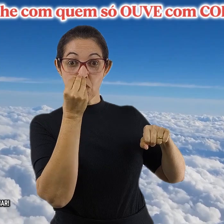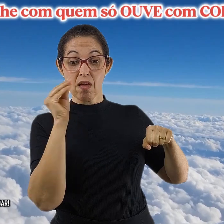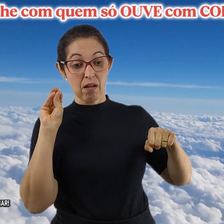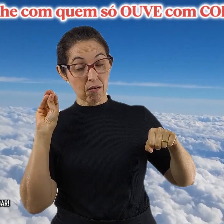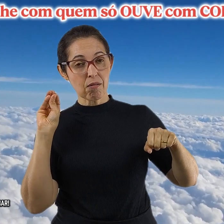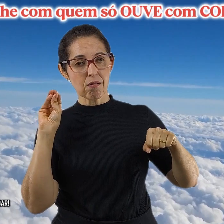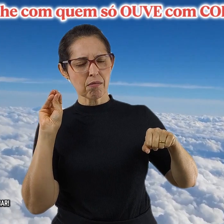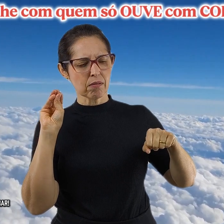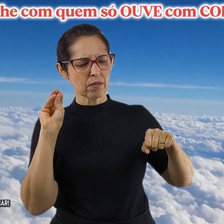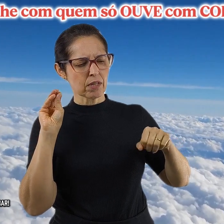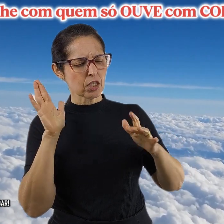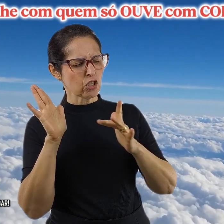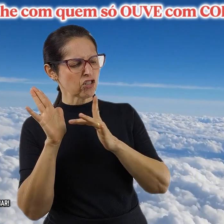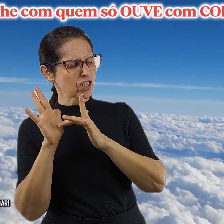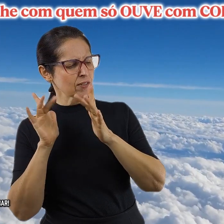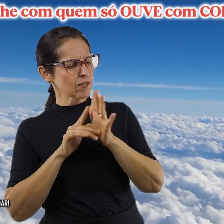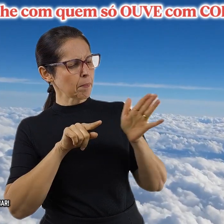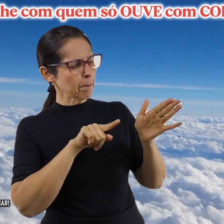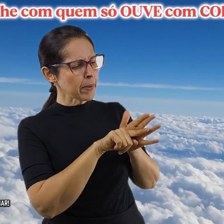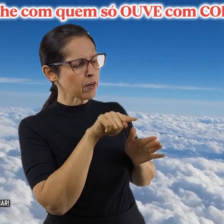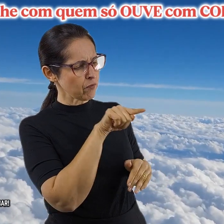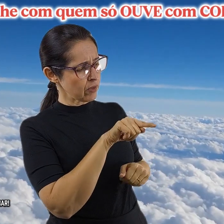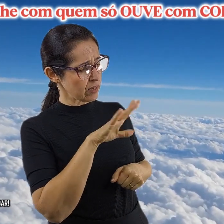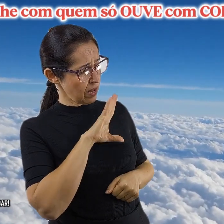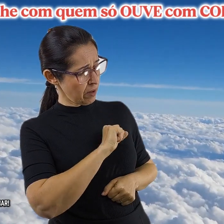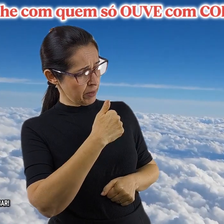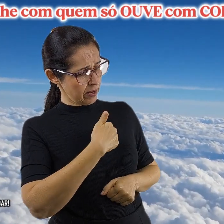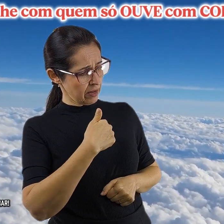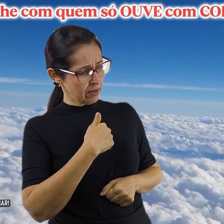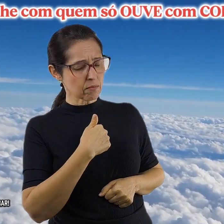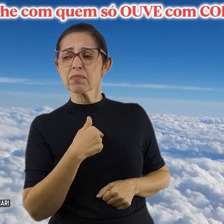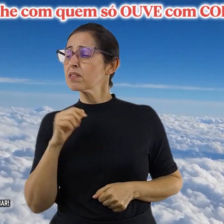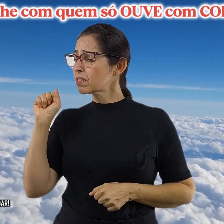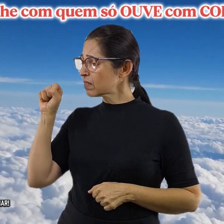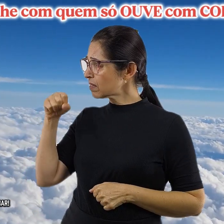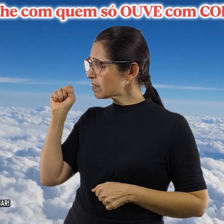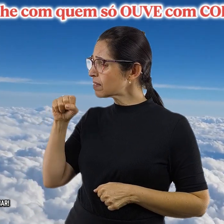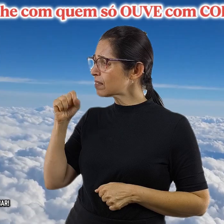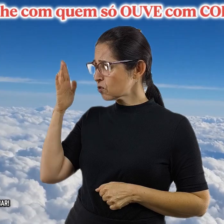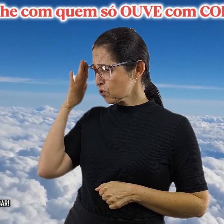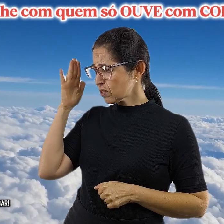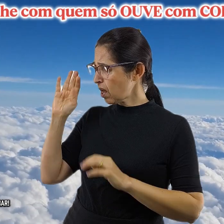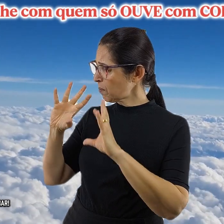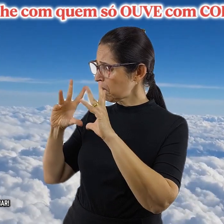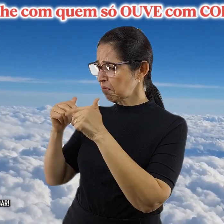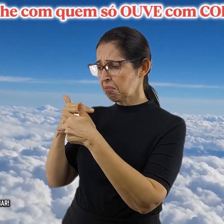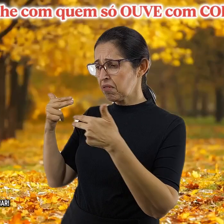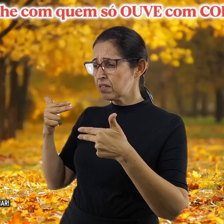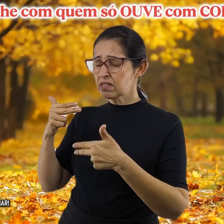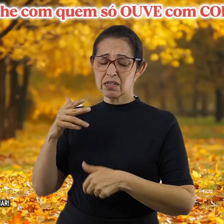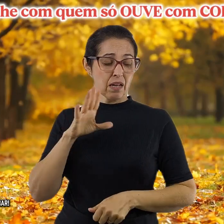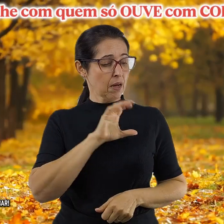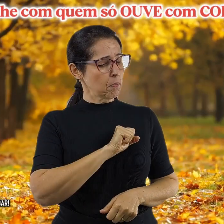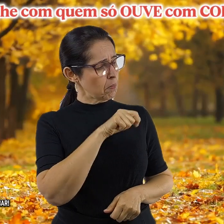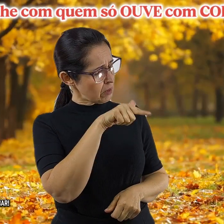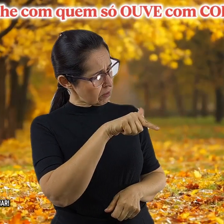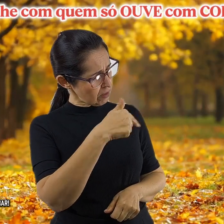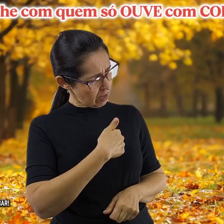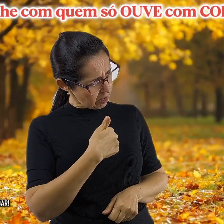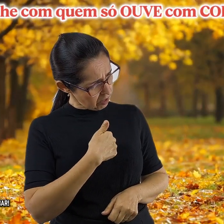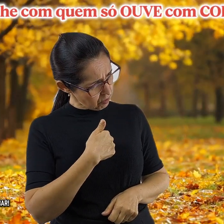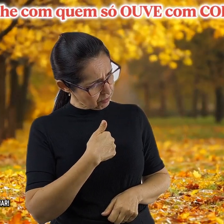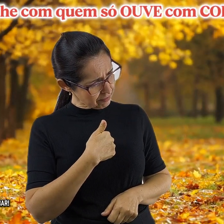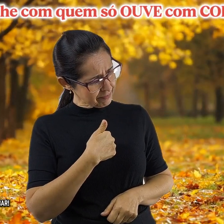negado: você me ama, Pedro? Senhor, tu sabes de todas as coisas. Você me ama, Pedro? Senhor, tu sabes tudo.